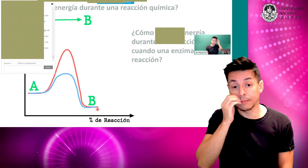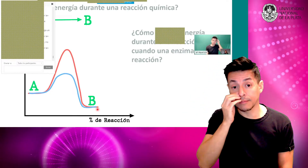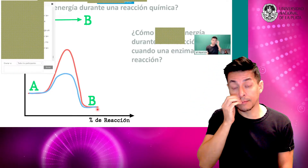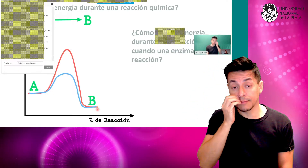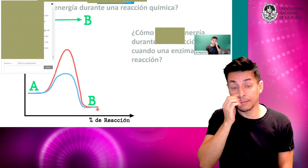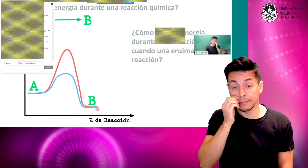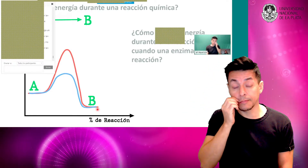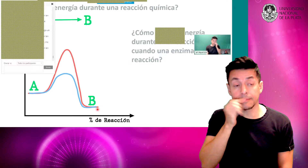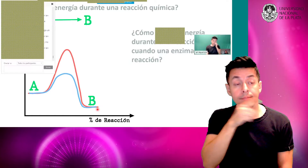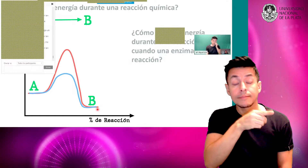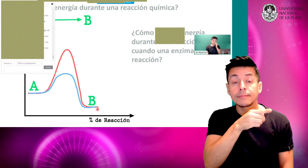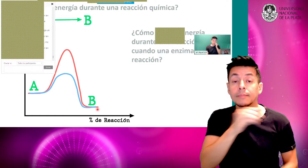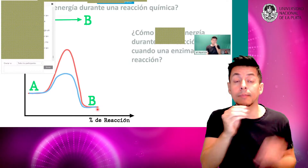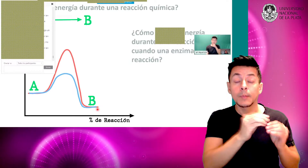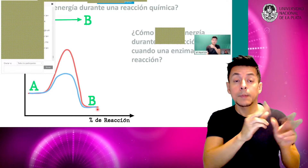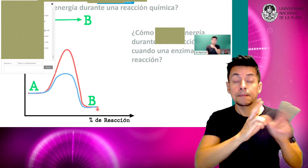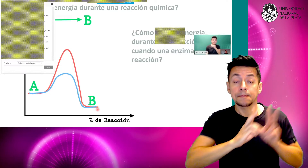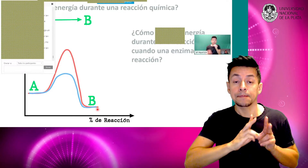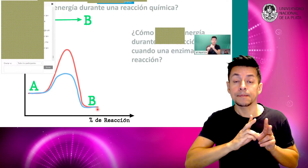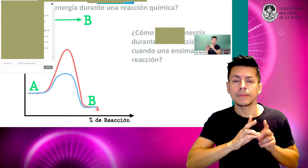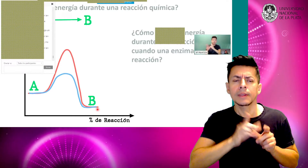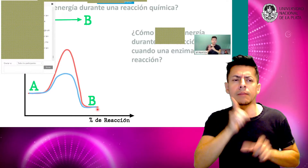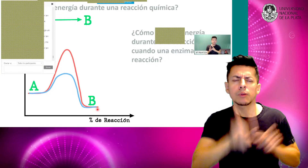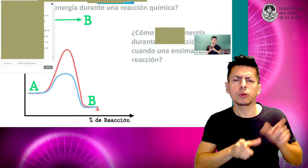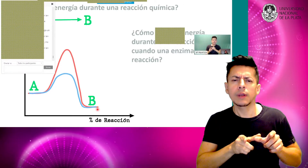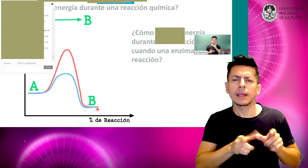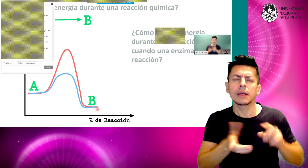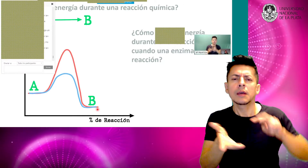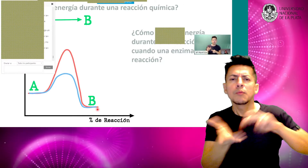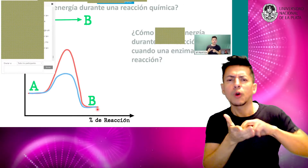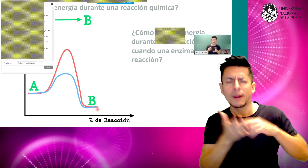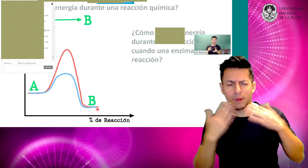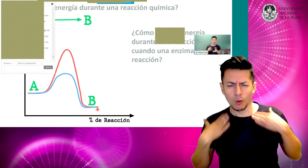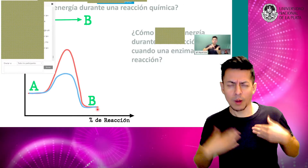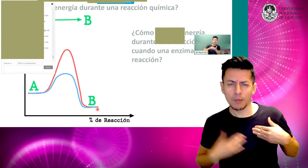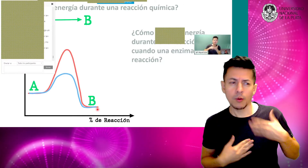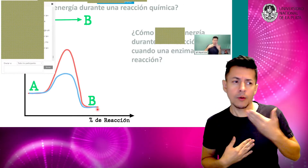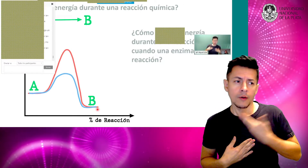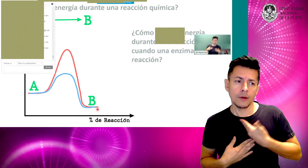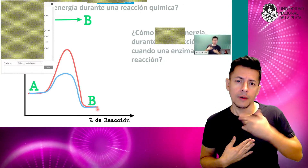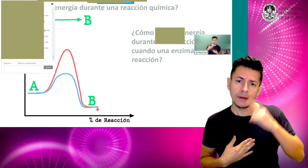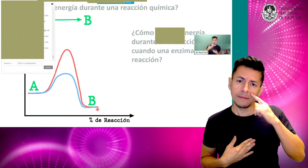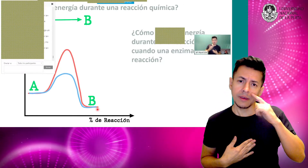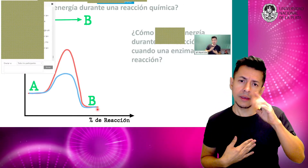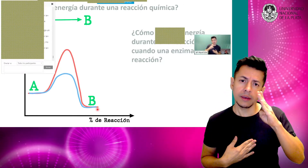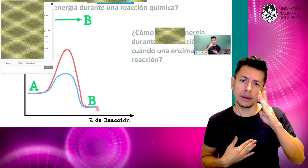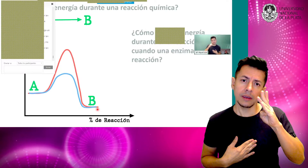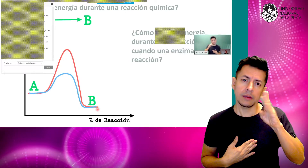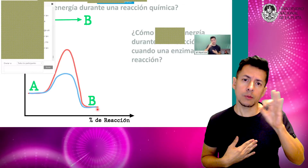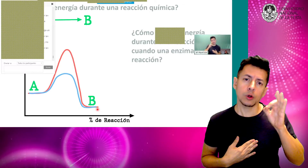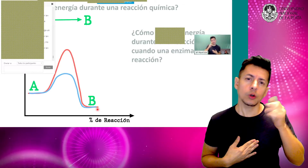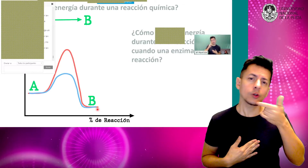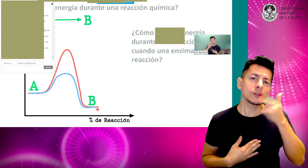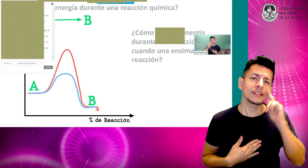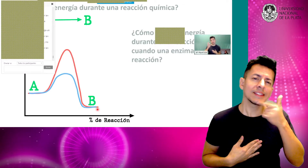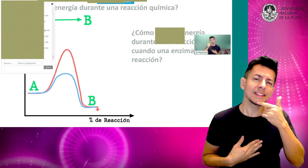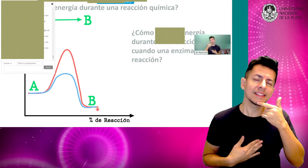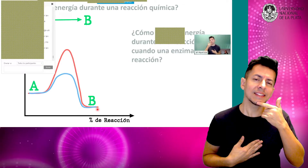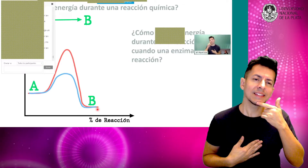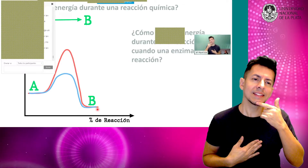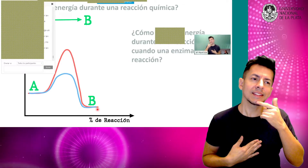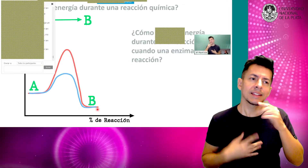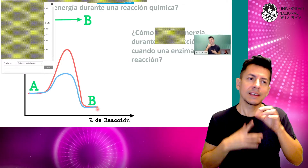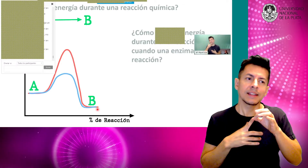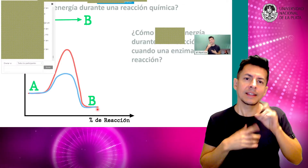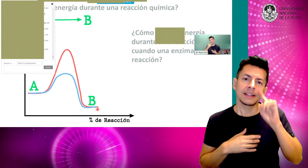Ade me dice, los chicos que tienen fibrosis quística no toman enzimas, la verdad es que desconozco, pero lo voy a averiguar.